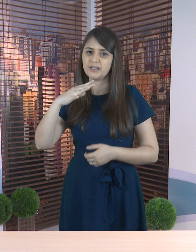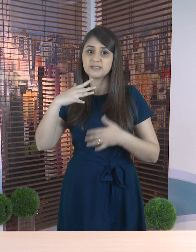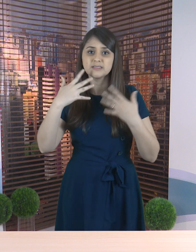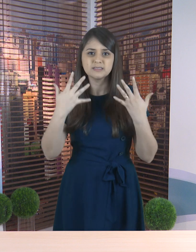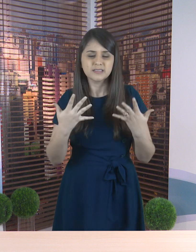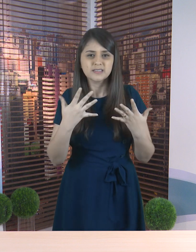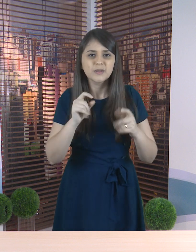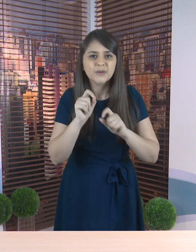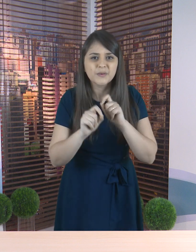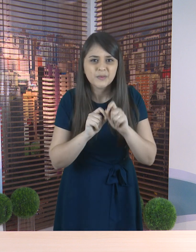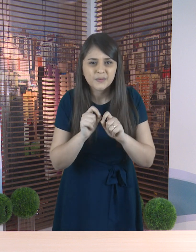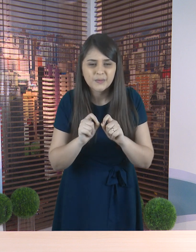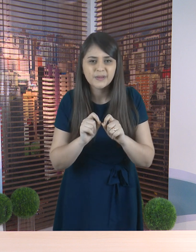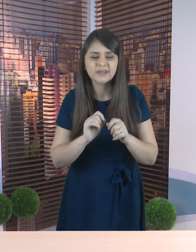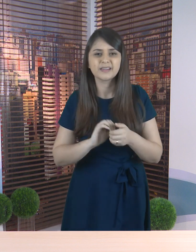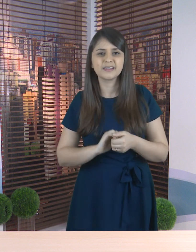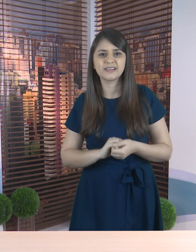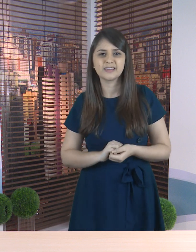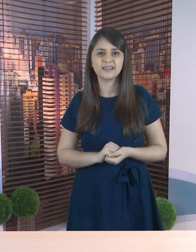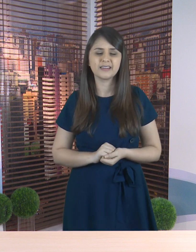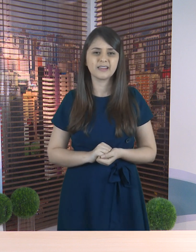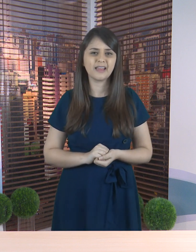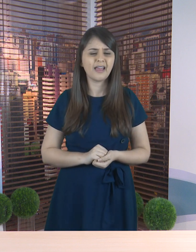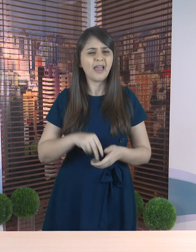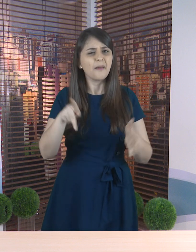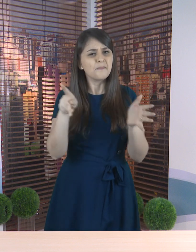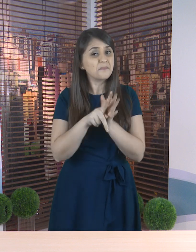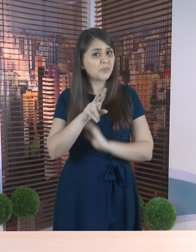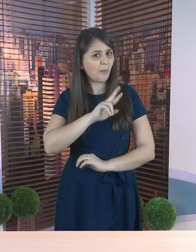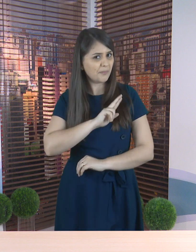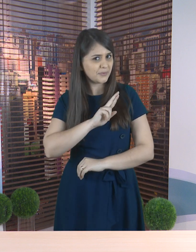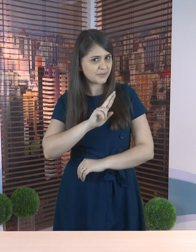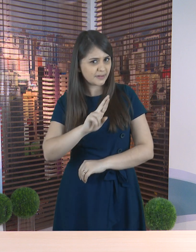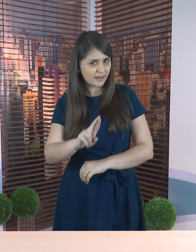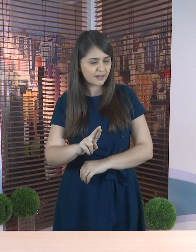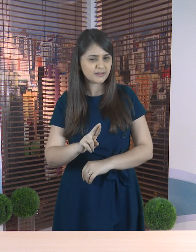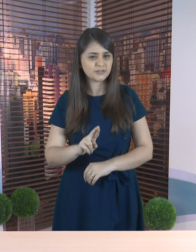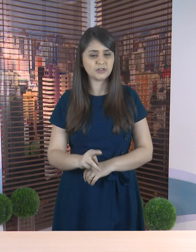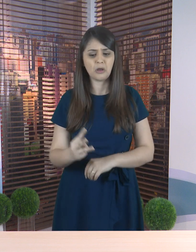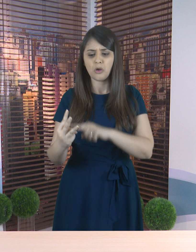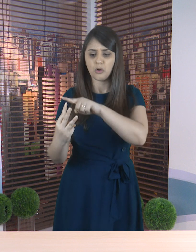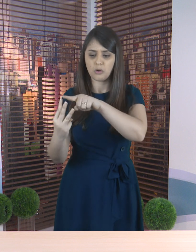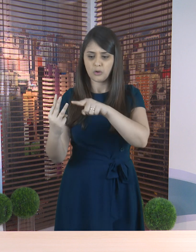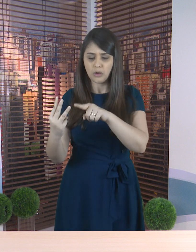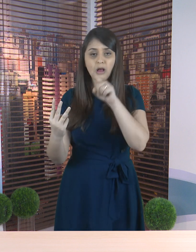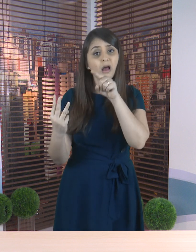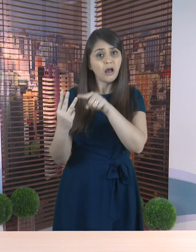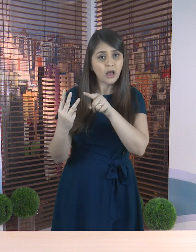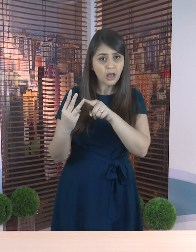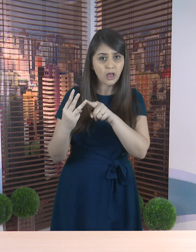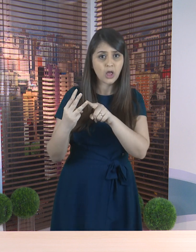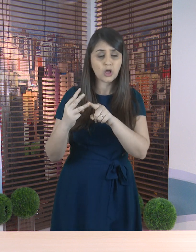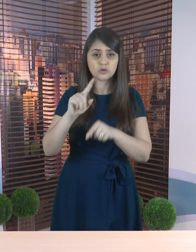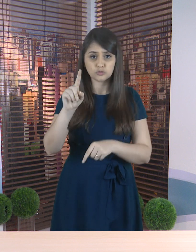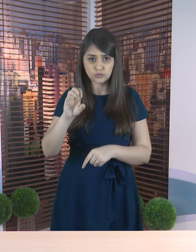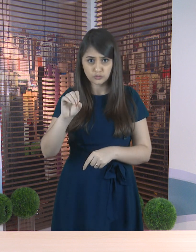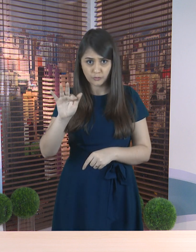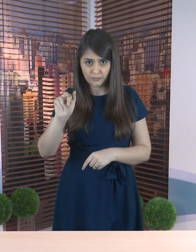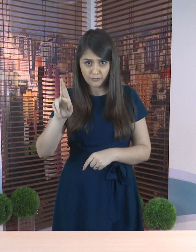parte. A sua teologia apresenta alguns problemas. A teologia de Zofar apresenta erros que são fruto